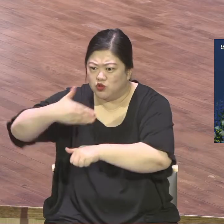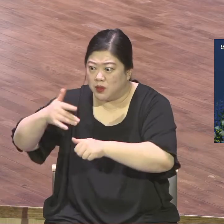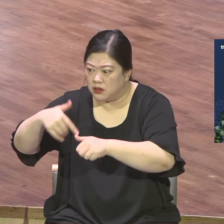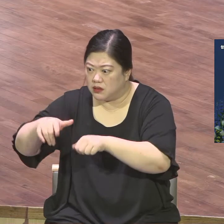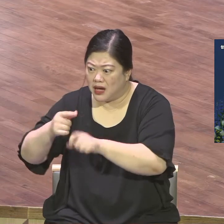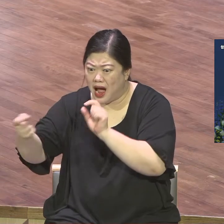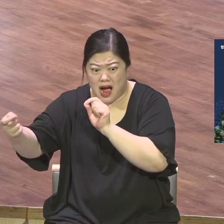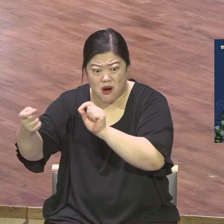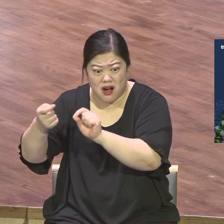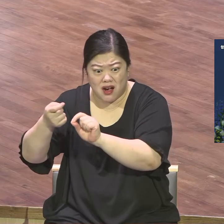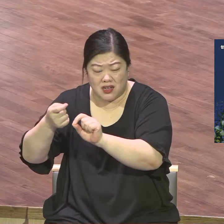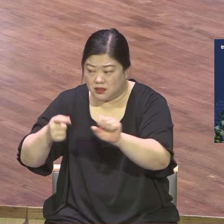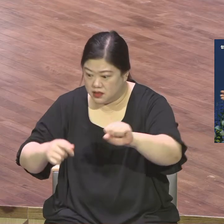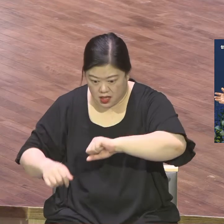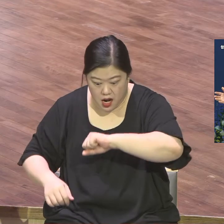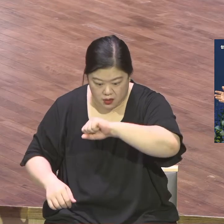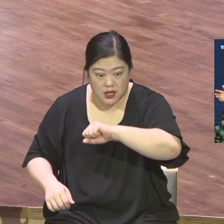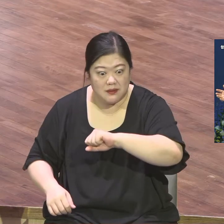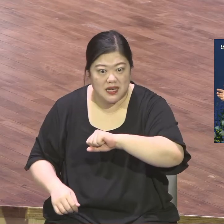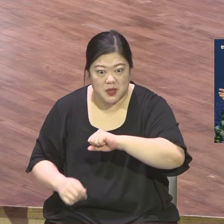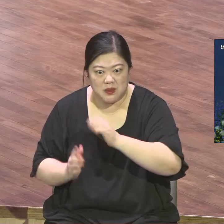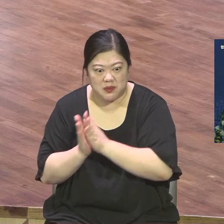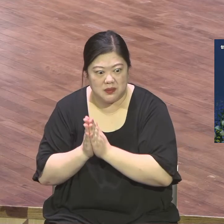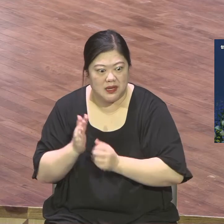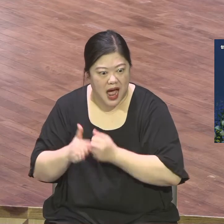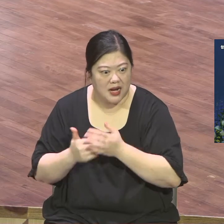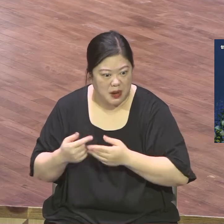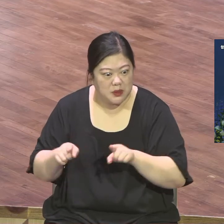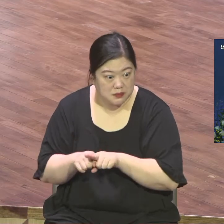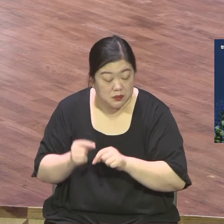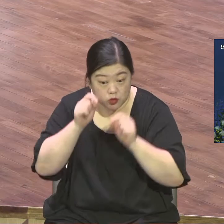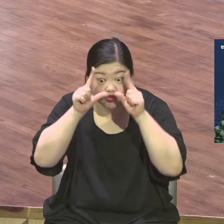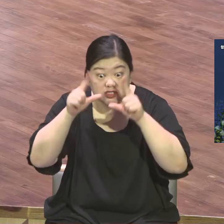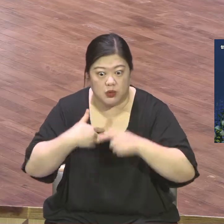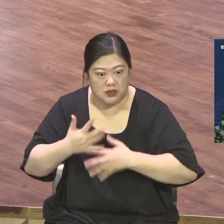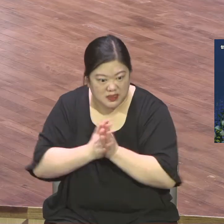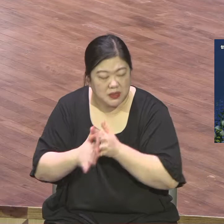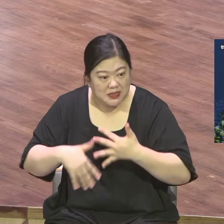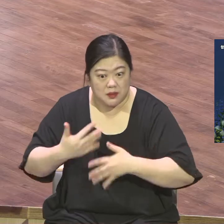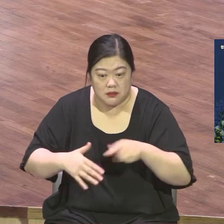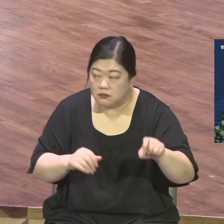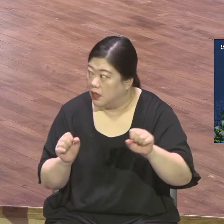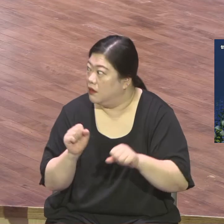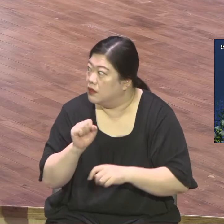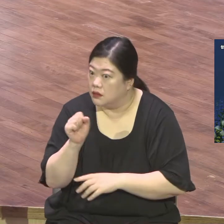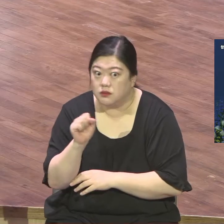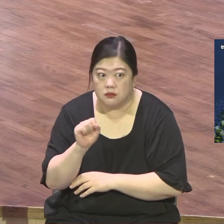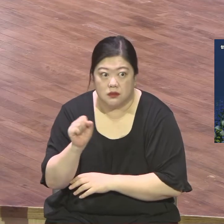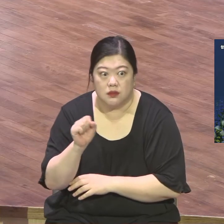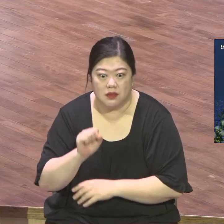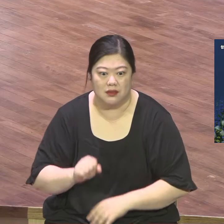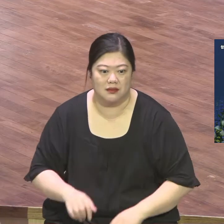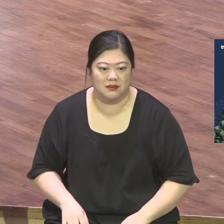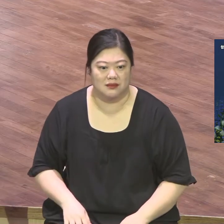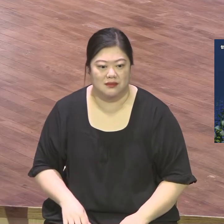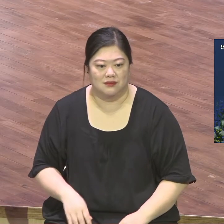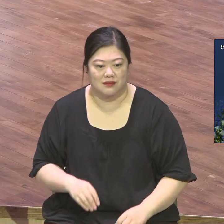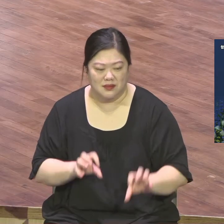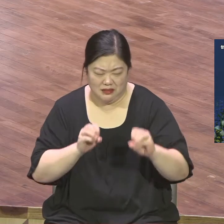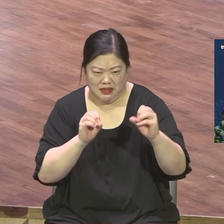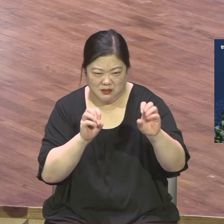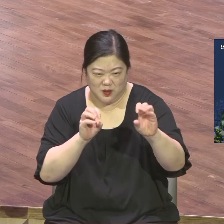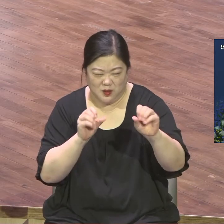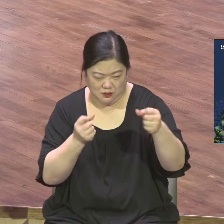나 교회 나갈 시간부터 괜찮아. 교회 나가는 시간 없는 거 알아. 택시 기사 하는데 뭐 잠잘 시간도 없는데 교회 나갈 시간